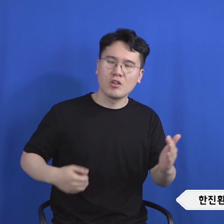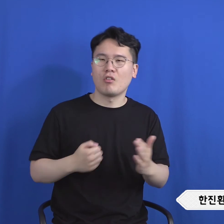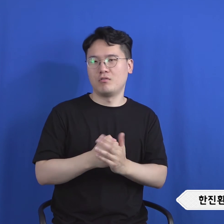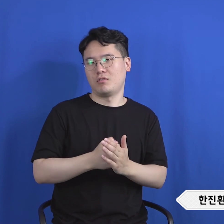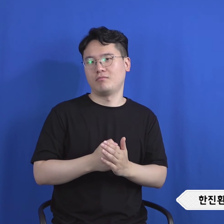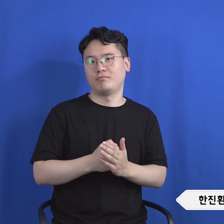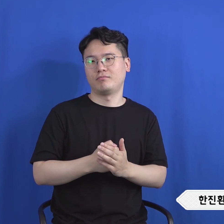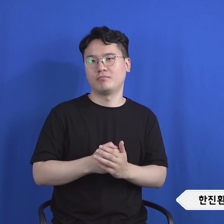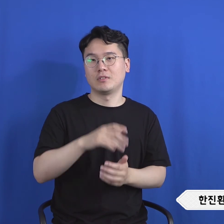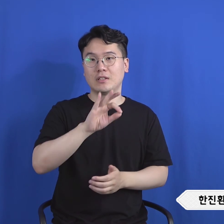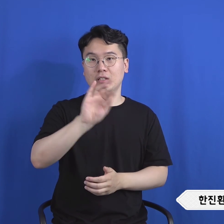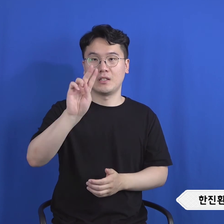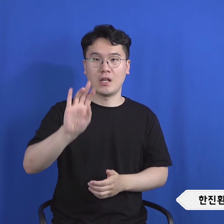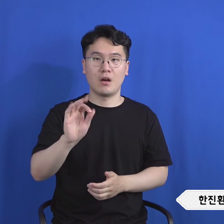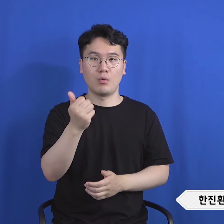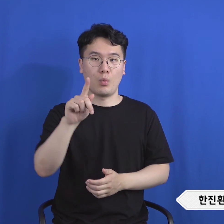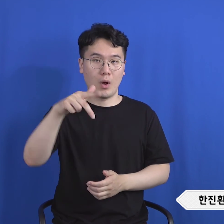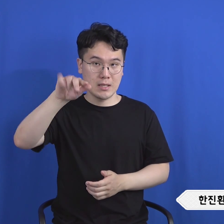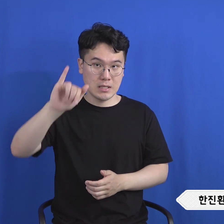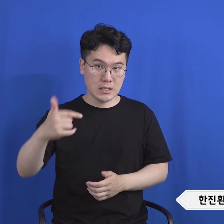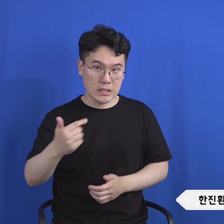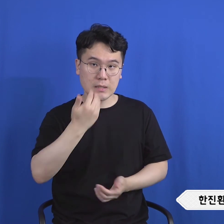그 비문을 그대로 볼 수 있습니다.